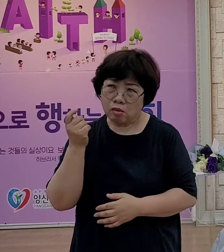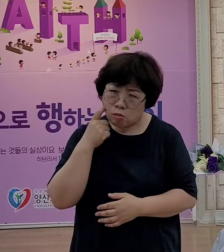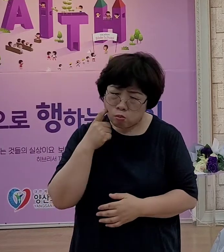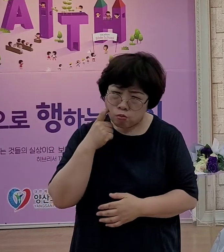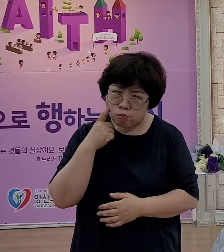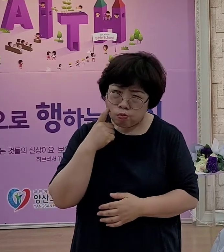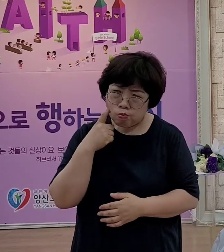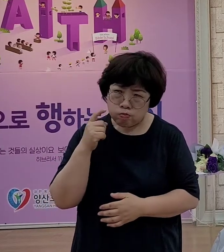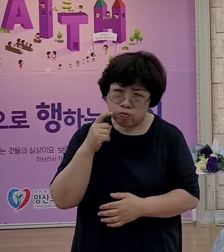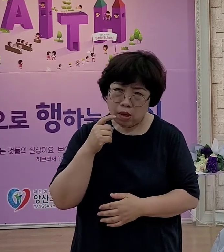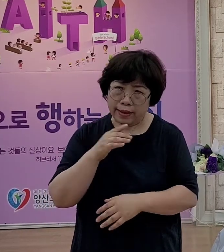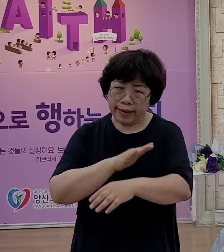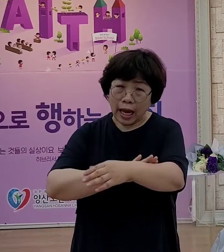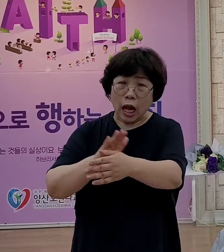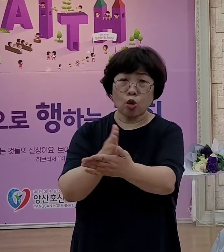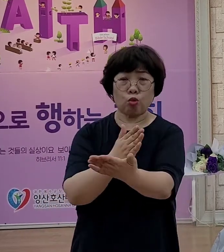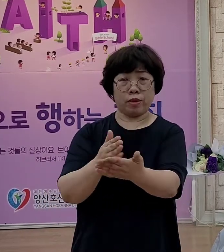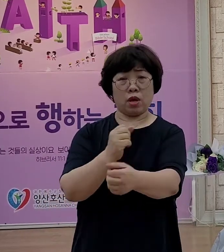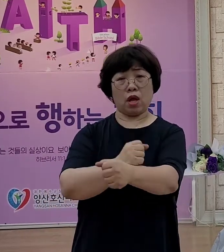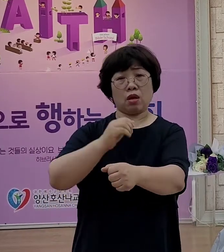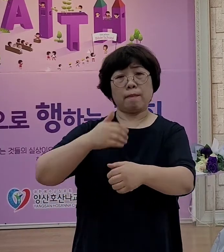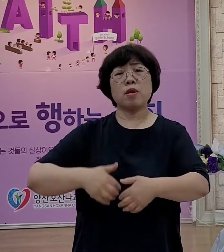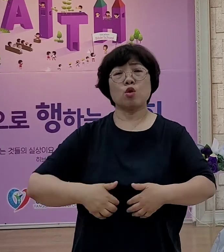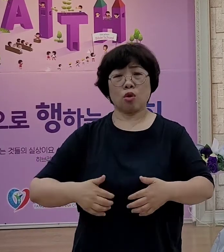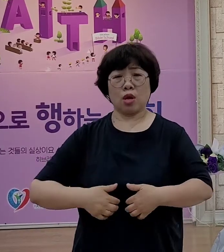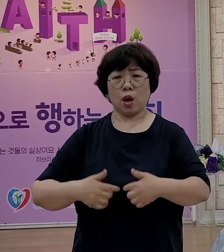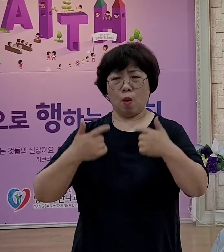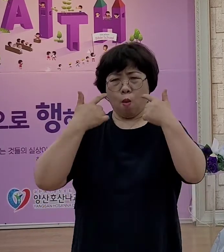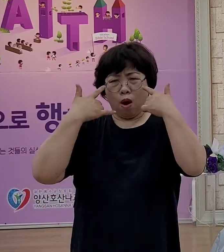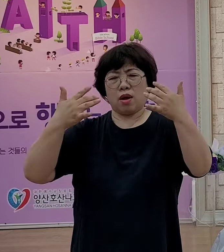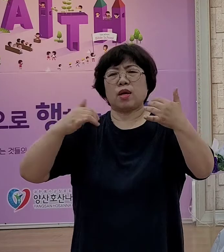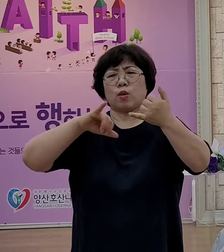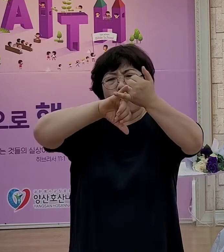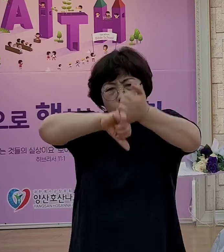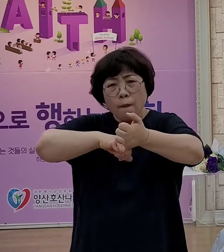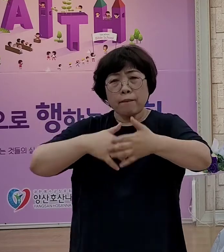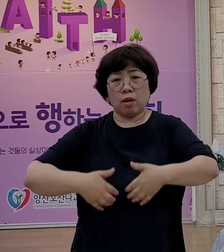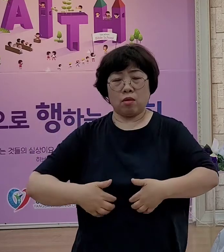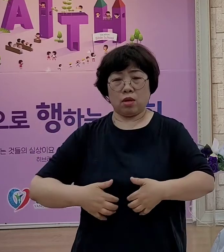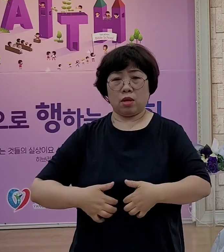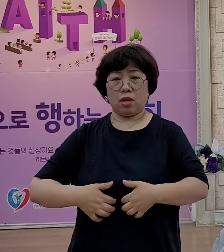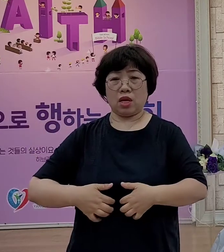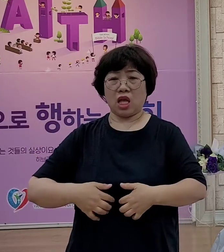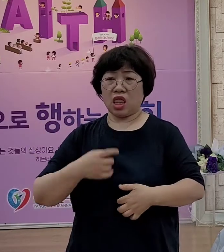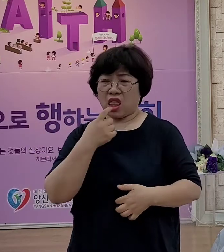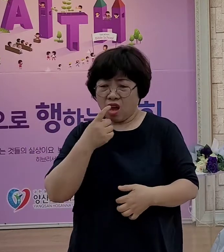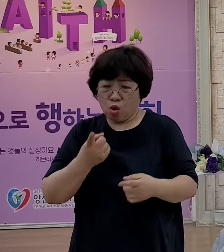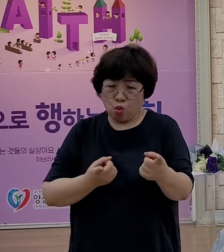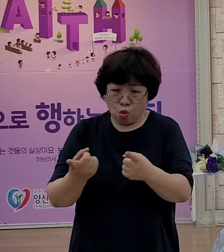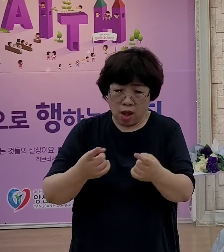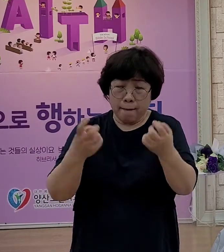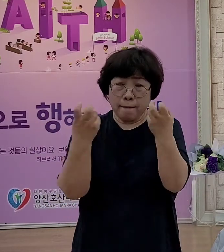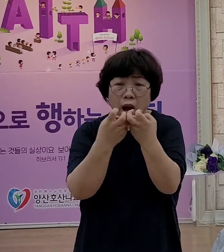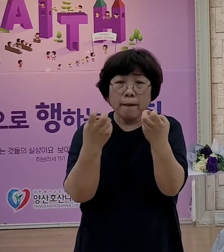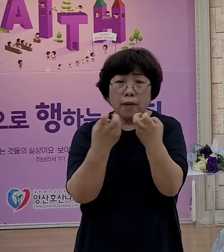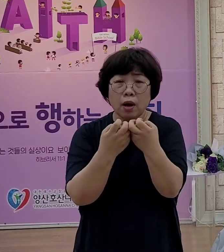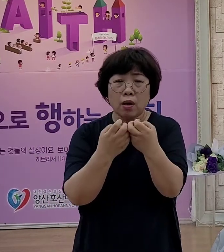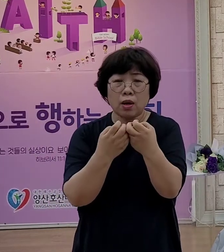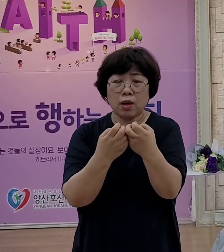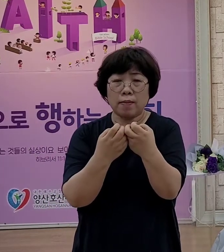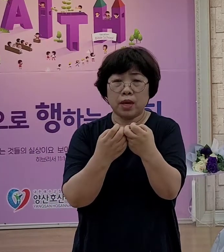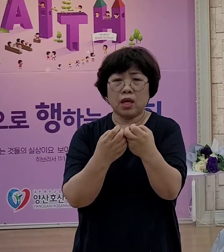사실인지 아닌지를 반드시 확인하셔야 됩니다. 이게 우리 혀를 길들이는 아주 중요한